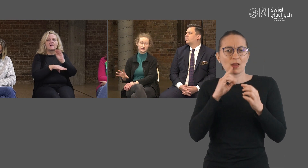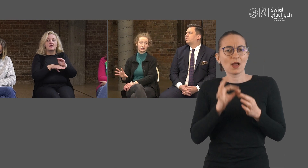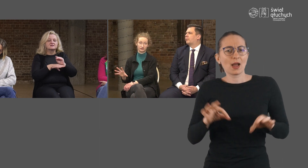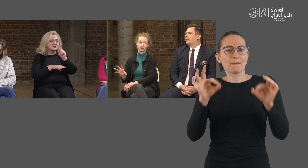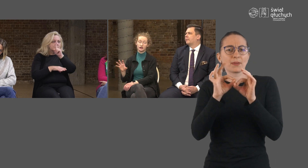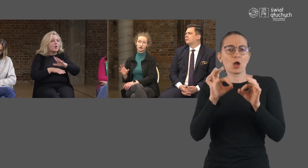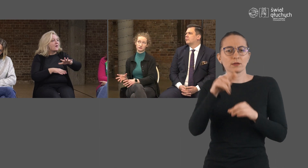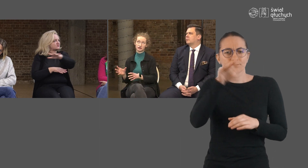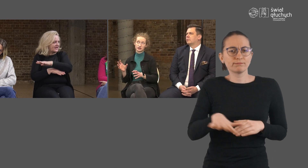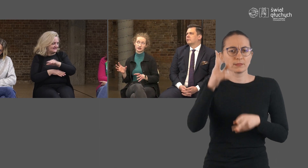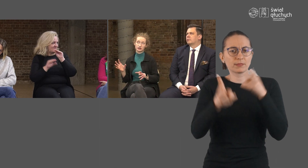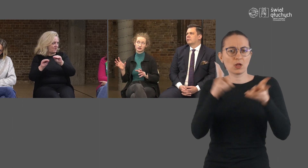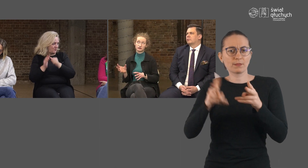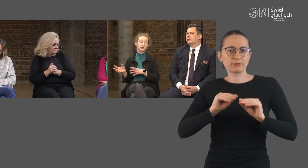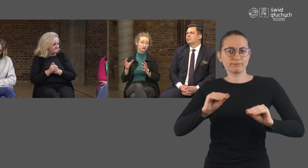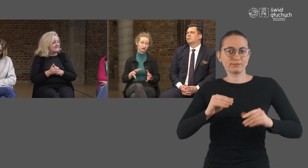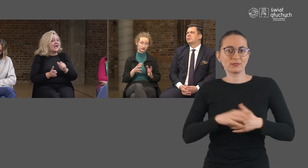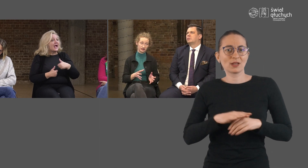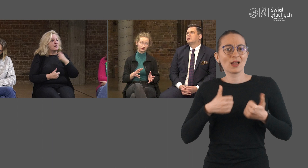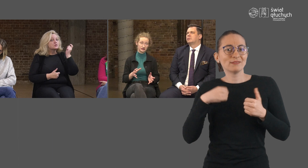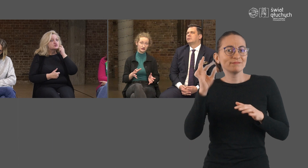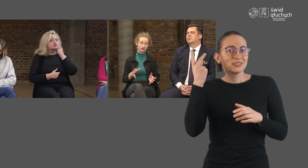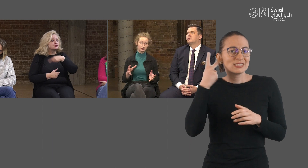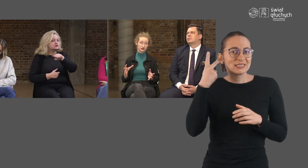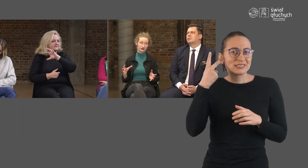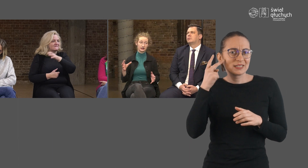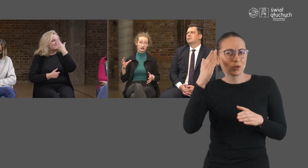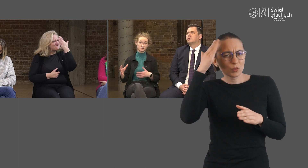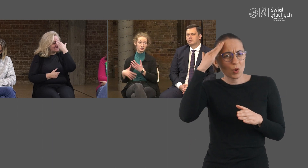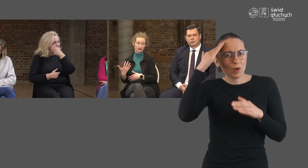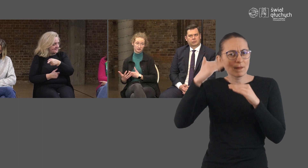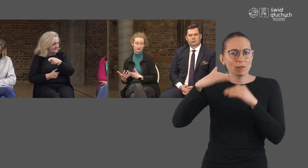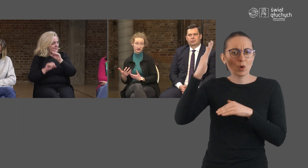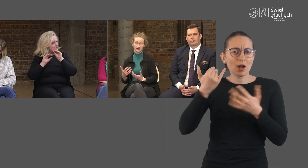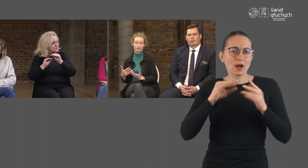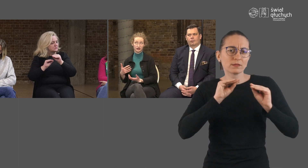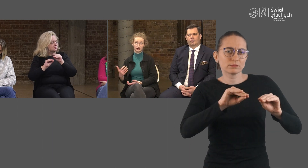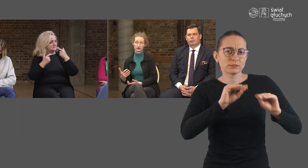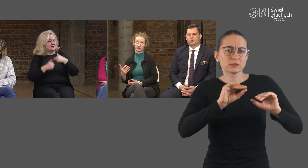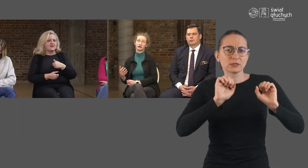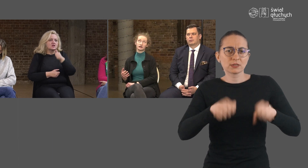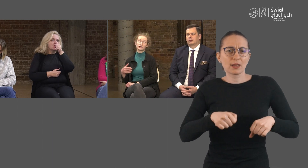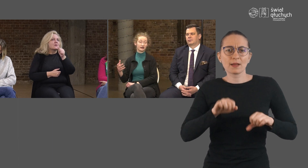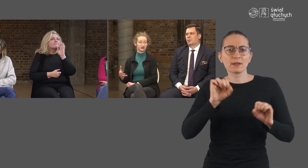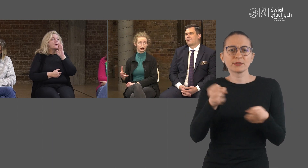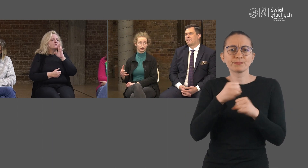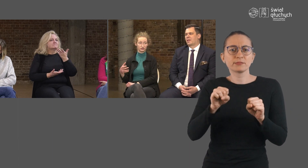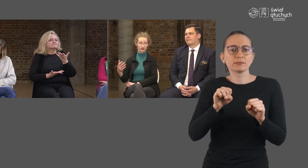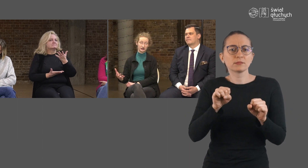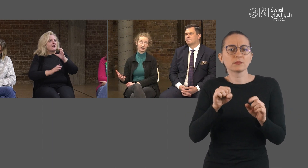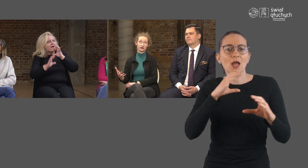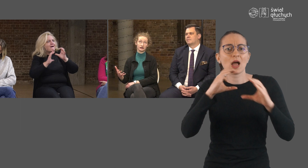edukacja społeczeństwa, żeby też ci słyszący ludzie wiedzieli, czego jakby się spodziewać, ponieważ nie damy rady się dogadać